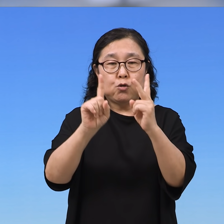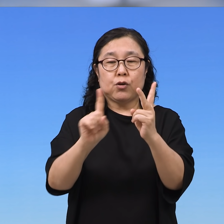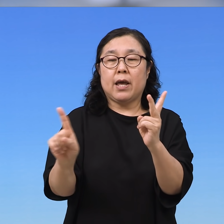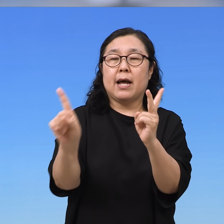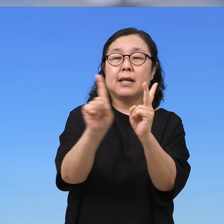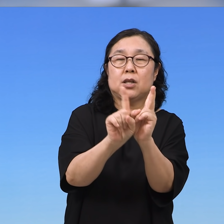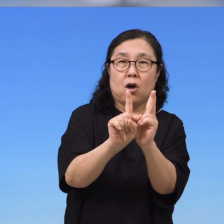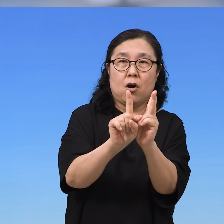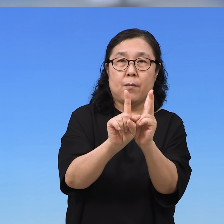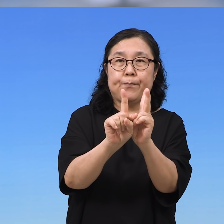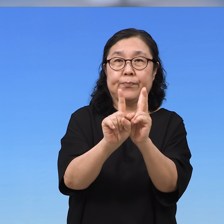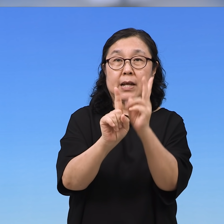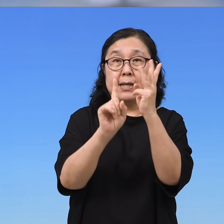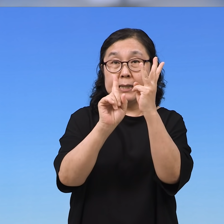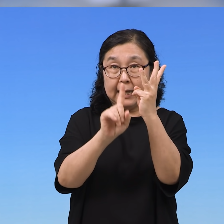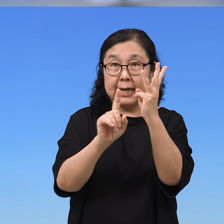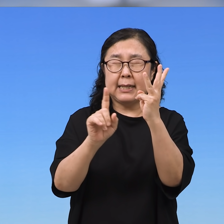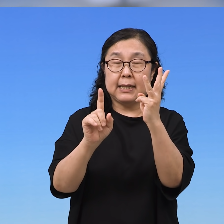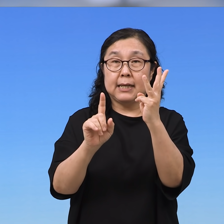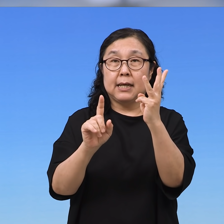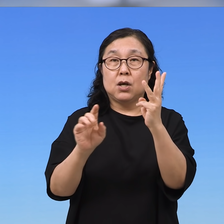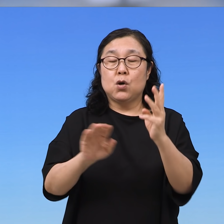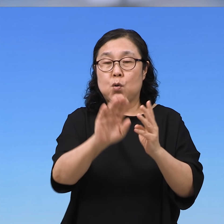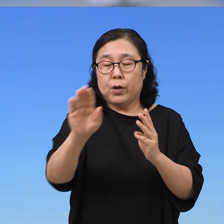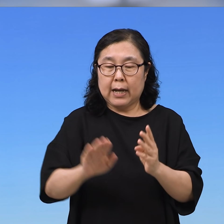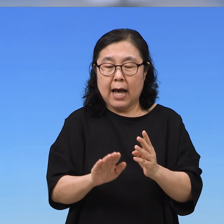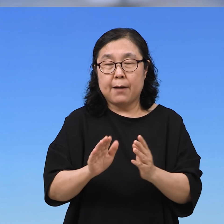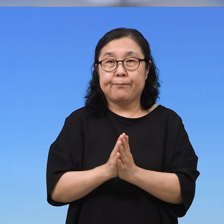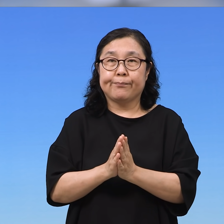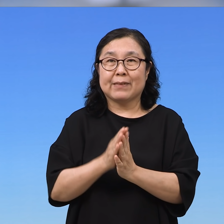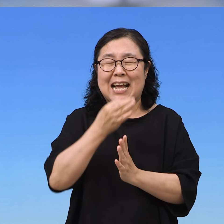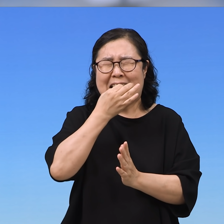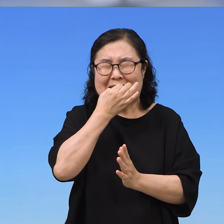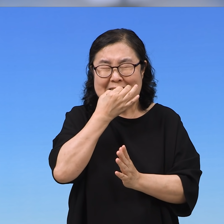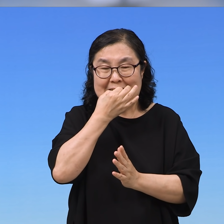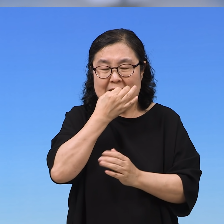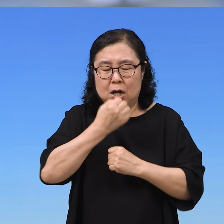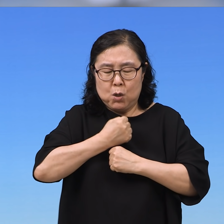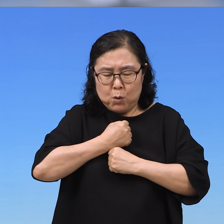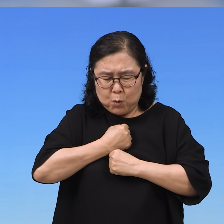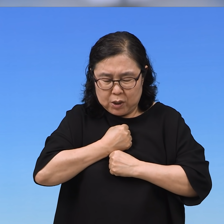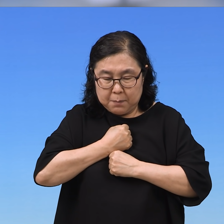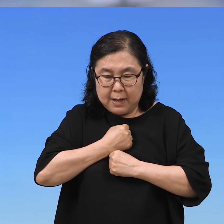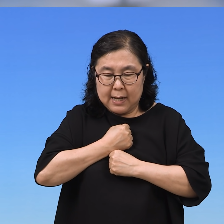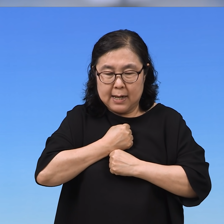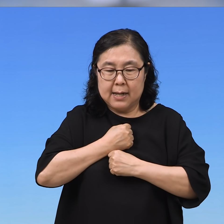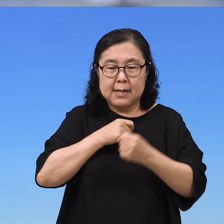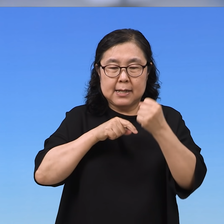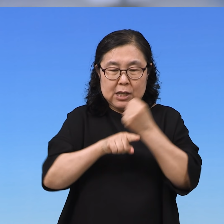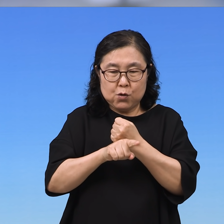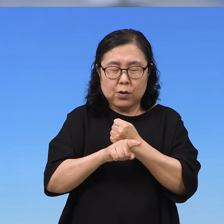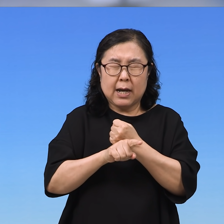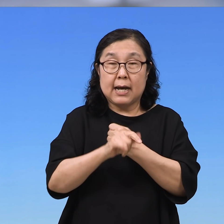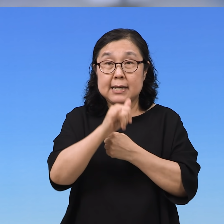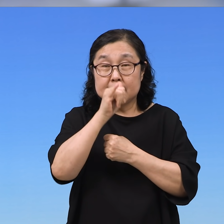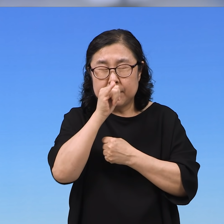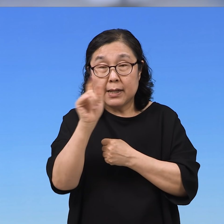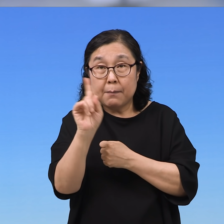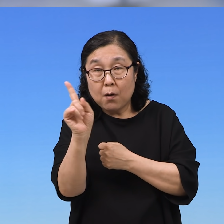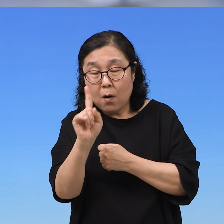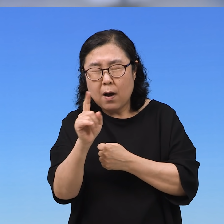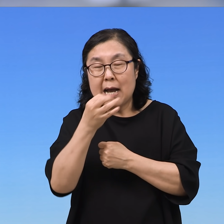더, 이거 외에도 우리가 탐욕을 경계해야 되는 결정적인 이유가 하나 있는데, 세 번째 그게